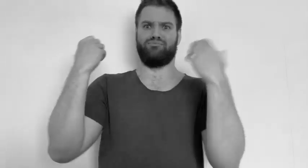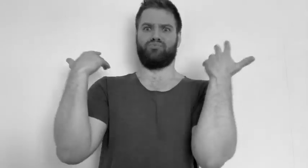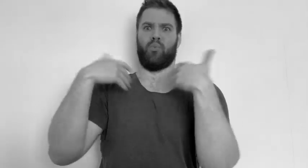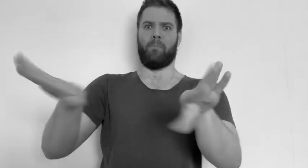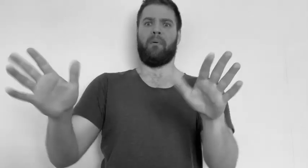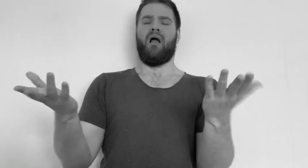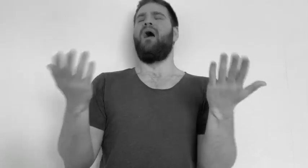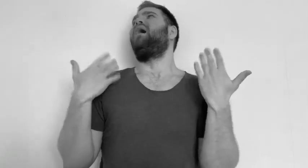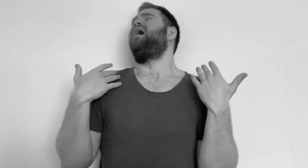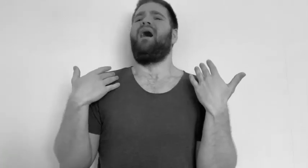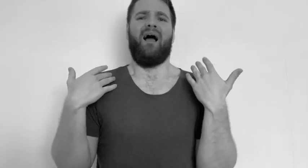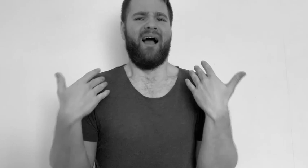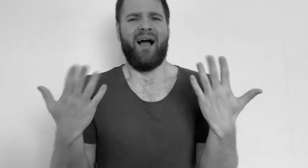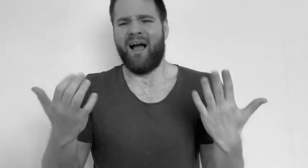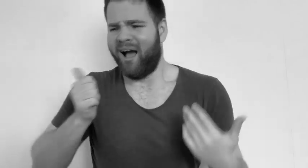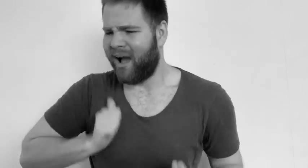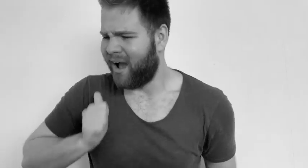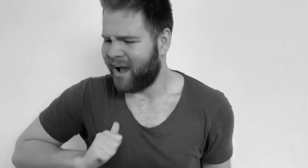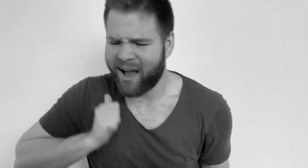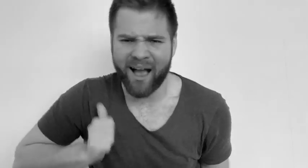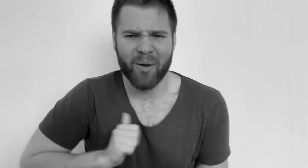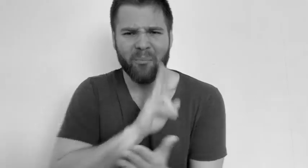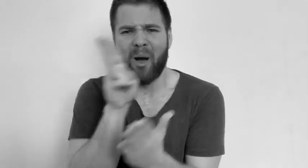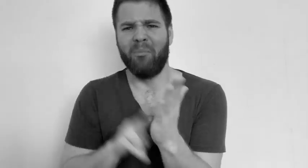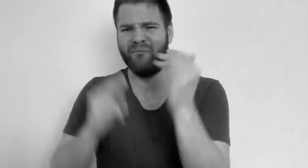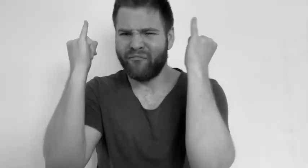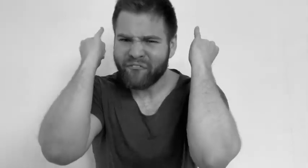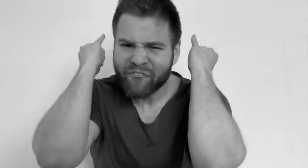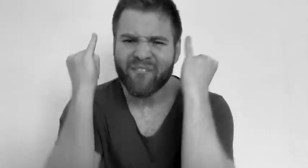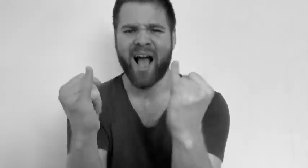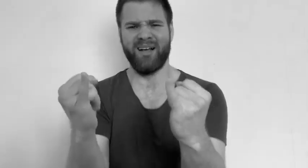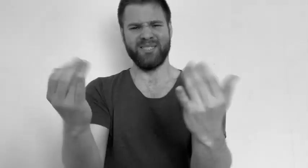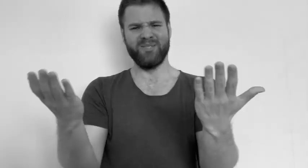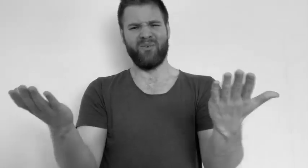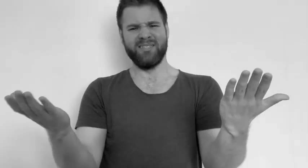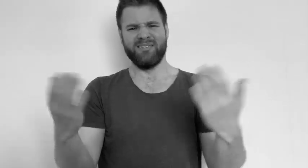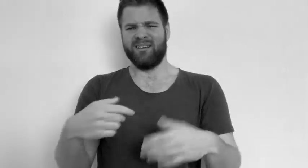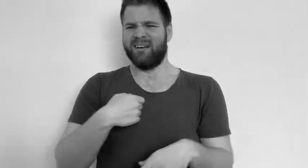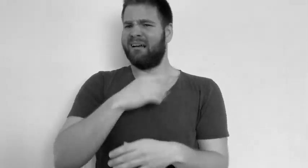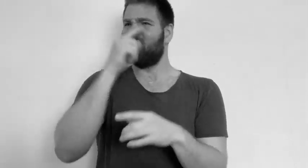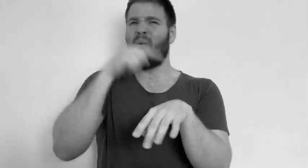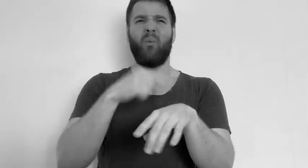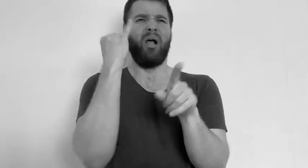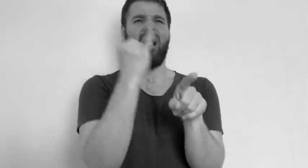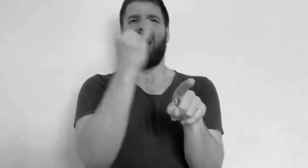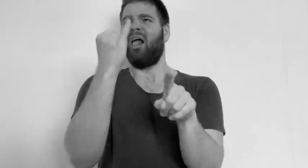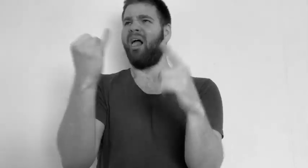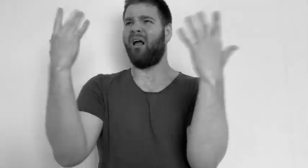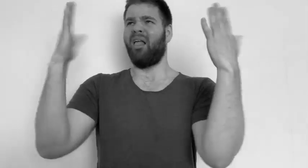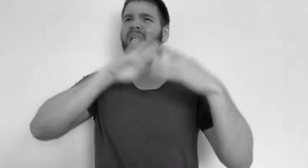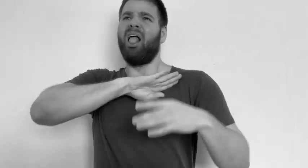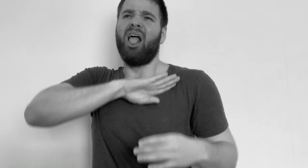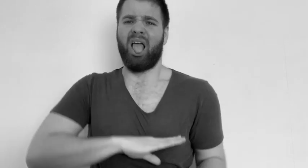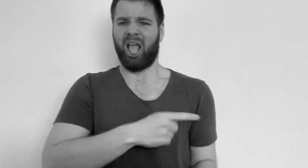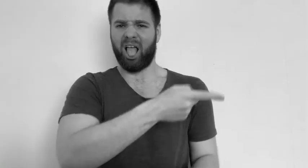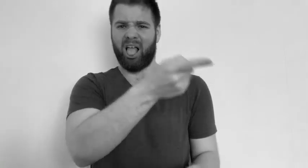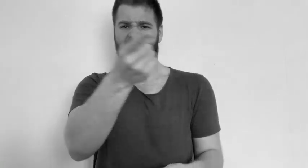raha käest ära. Oh häda, häda ja viletsus, kõikjal enda ümber näen vaid ängi ja pimedust. Oh